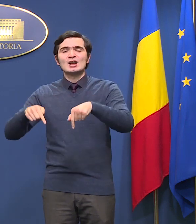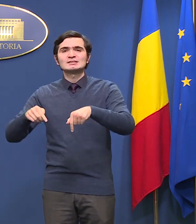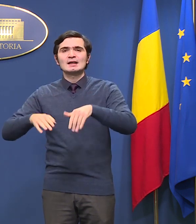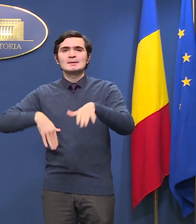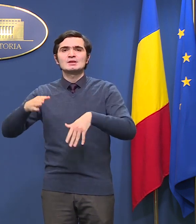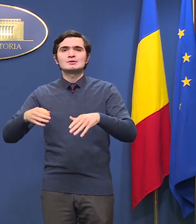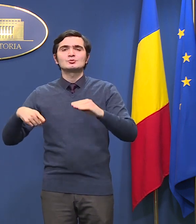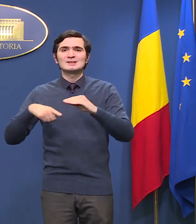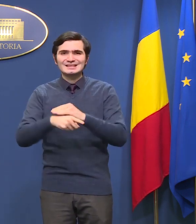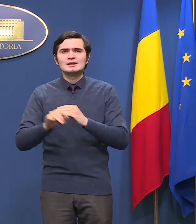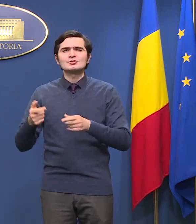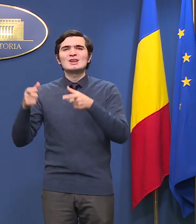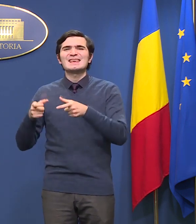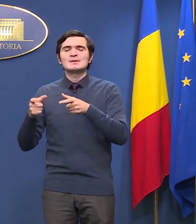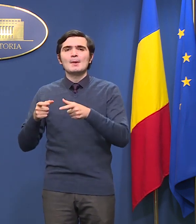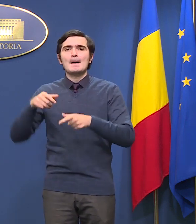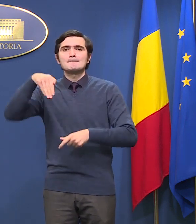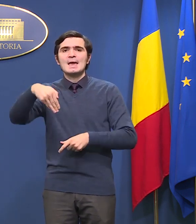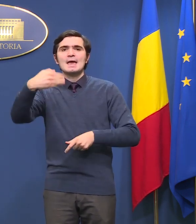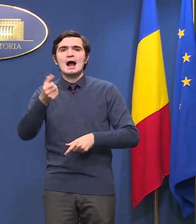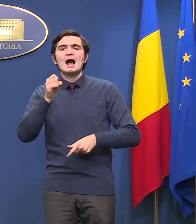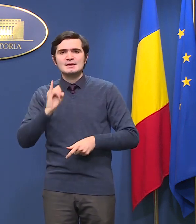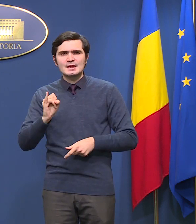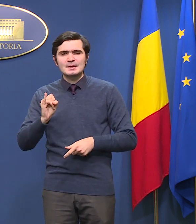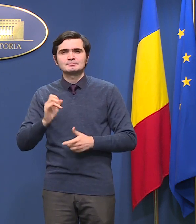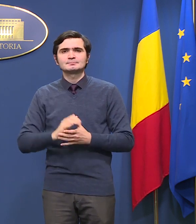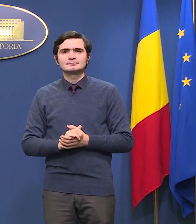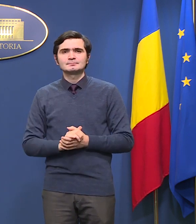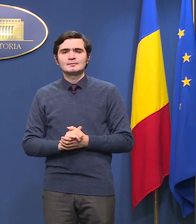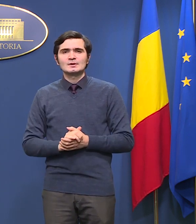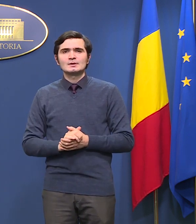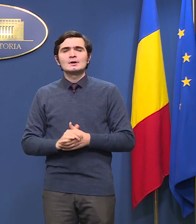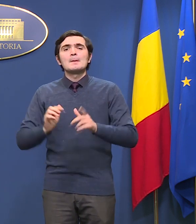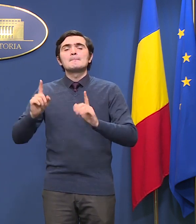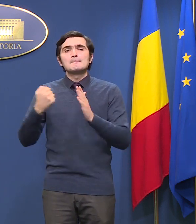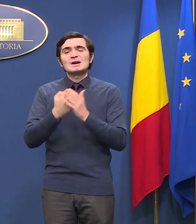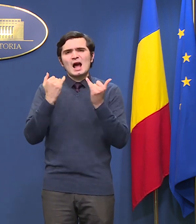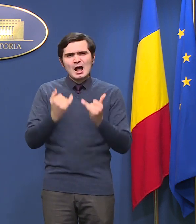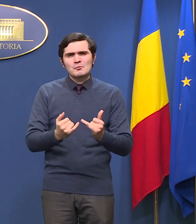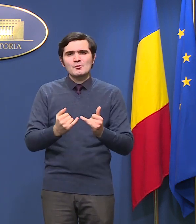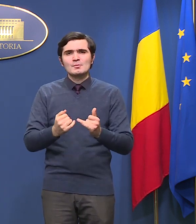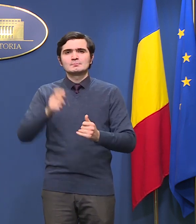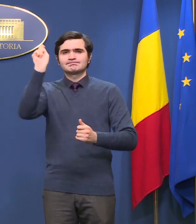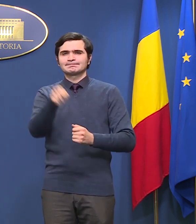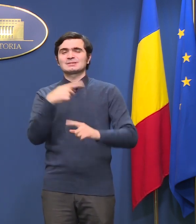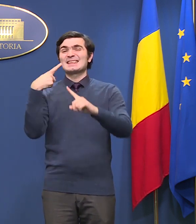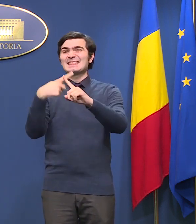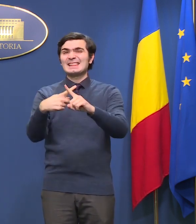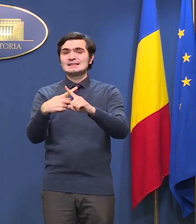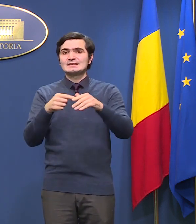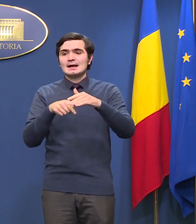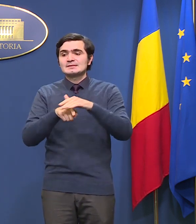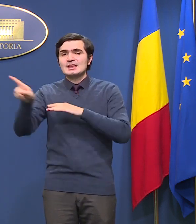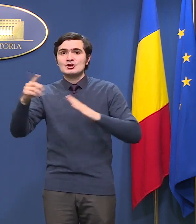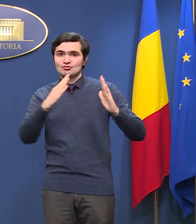echipa de la Ministerul Afacerilor Interne, interdicția de a ieși din casă a